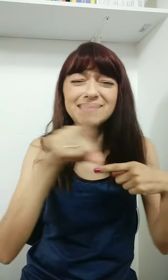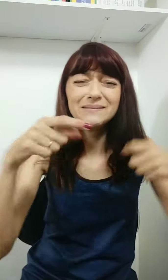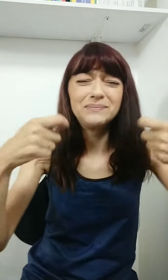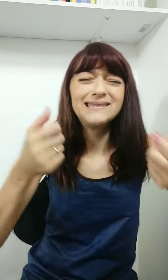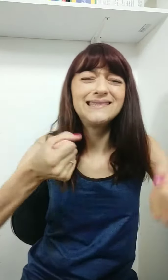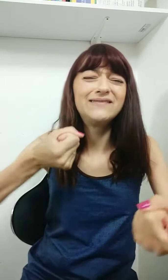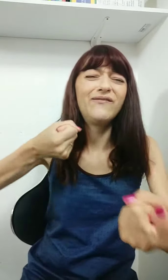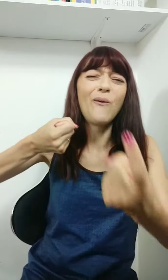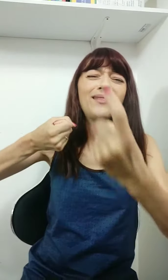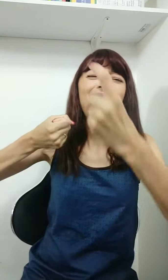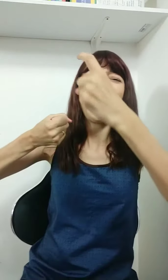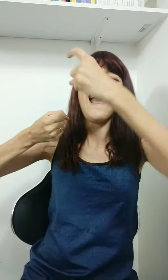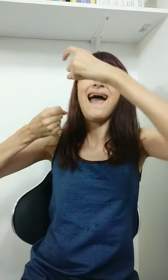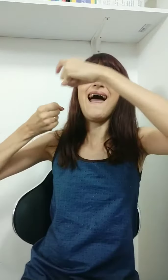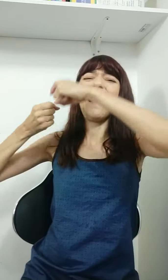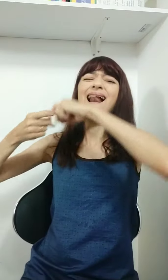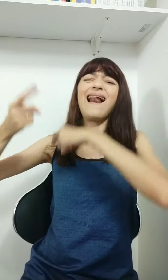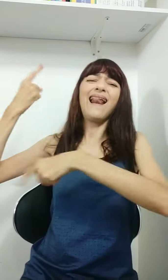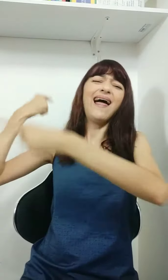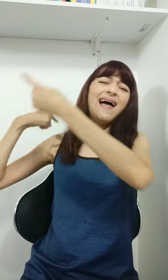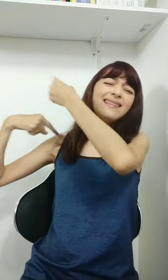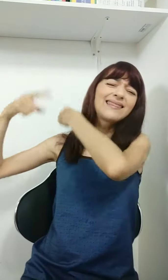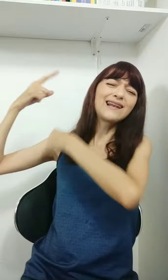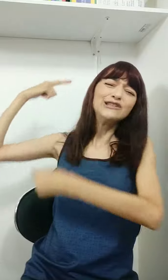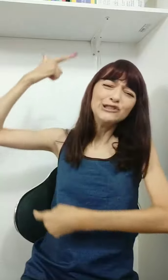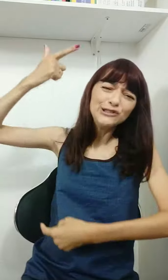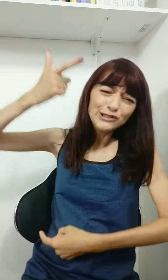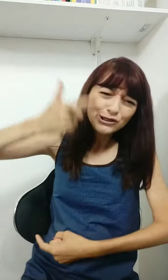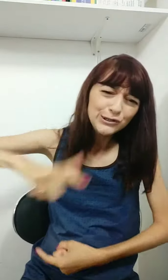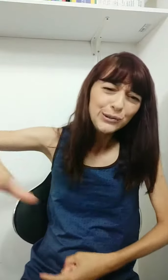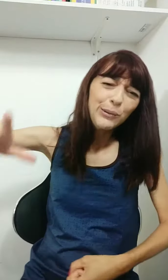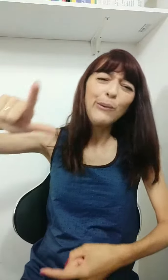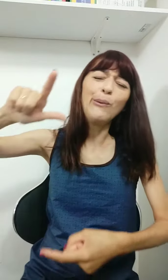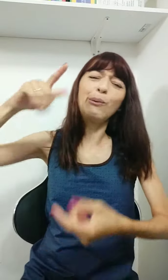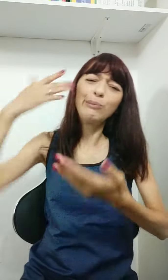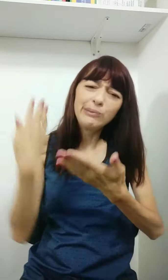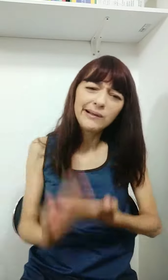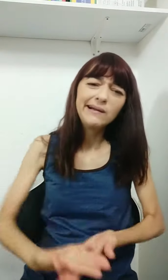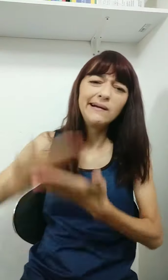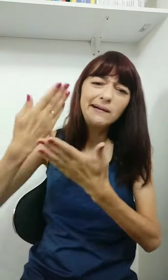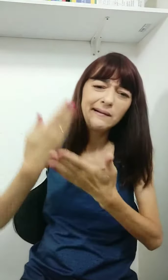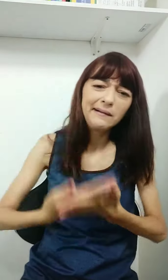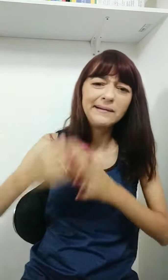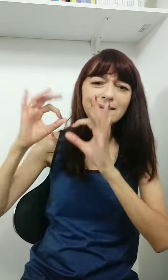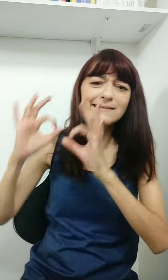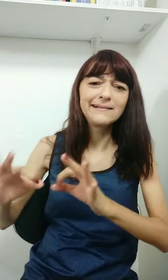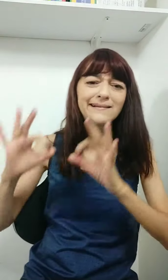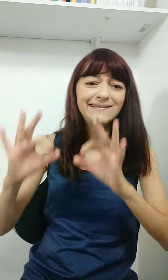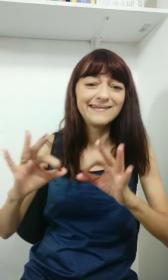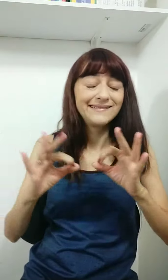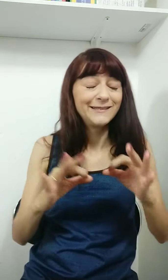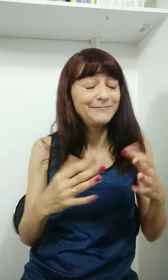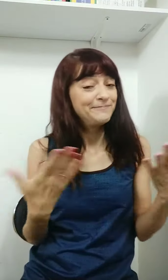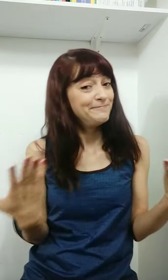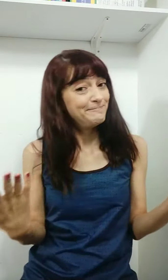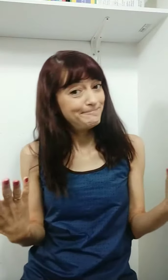aprende palavra-sinal. Vocês vão ter que voltar lá atrás no início de novo, estudar novamente várias